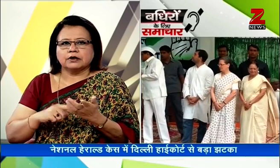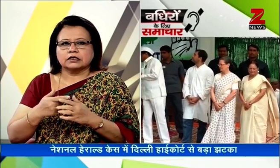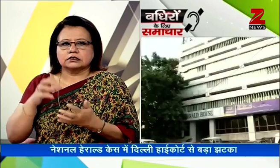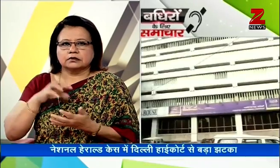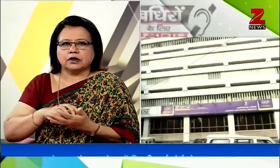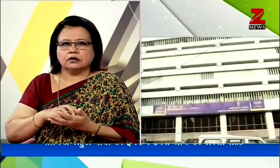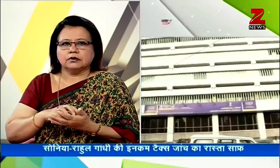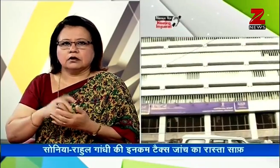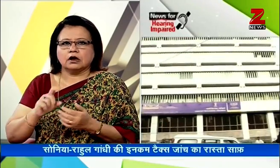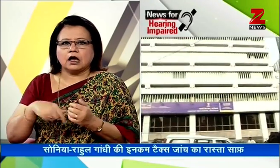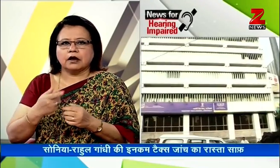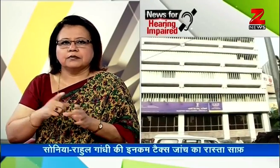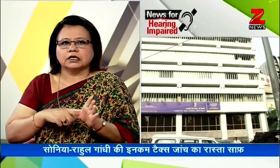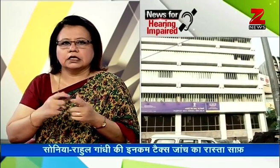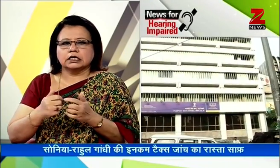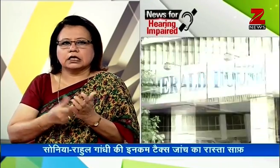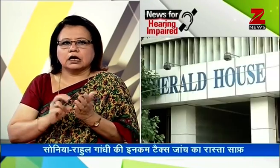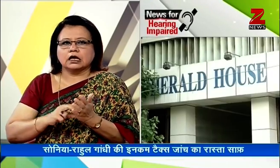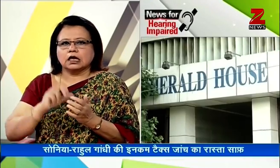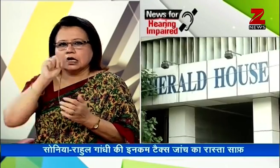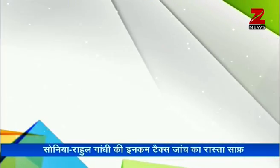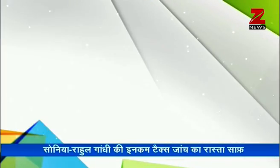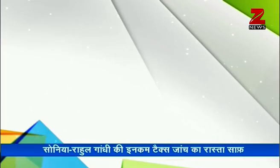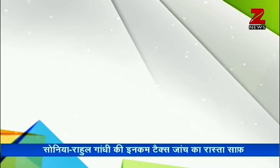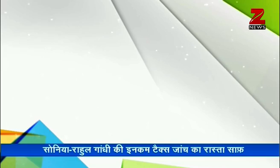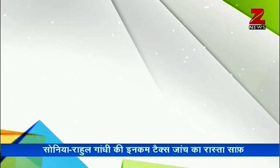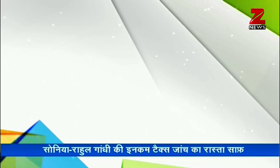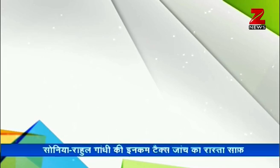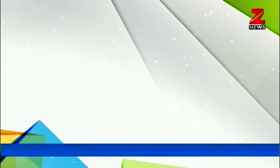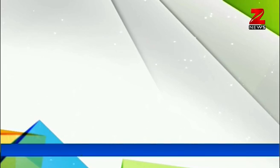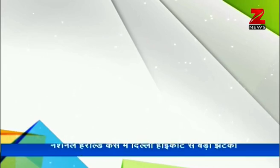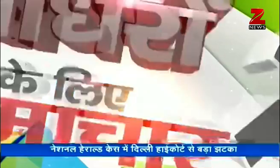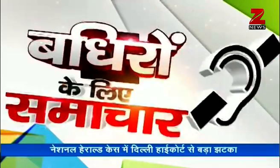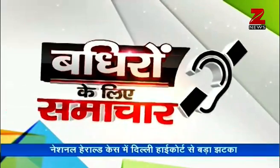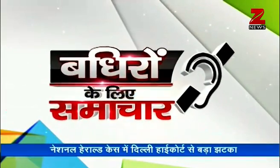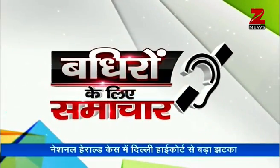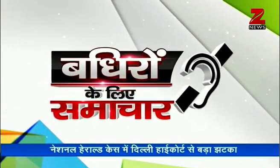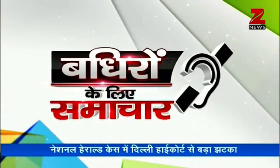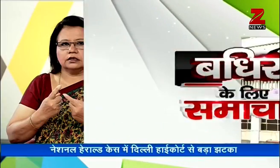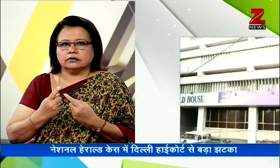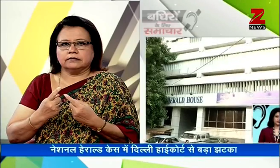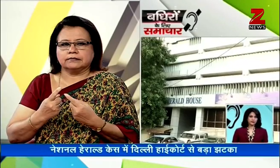इनकम टैक्स डिपार्टमेंट अब यंग इंडिया के खातों में कथित हेराफेरी की जांच करेगा।